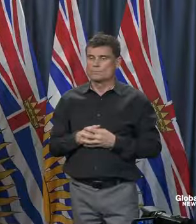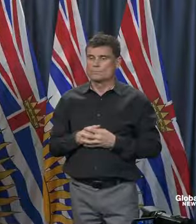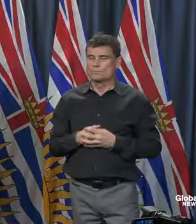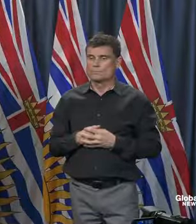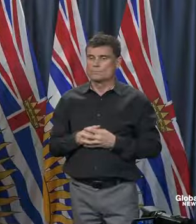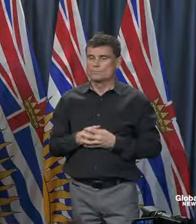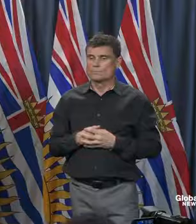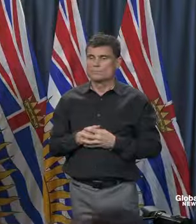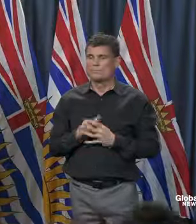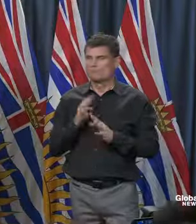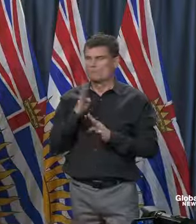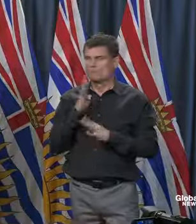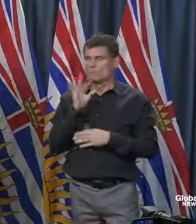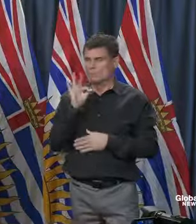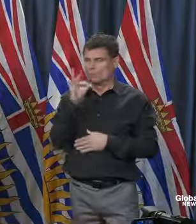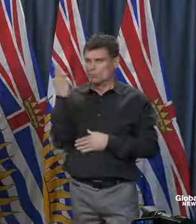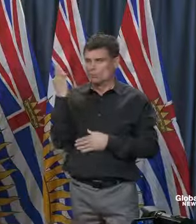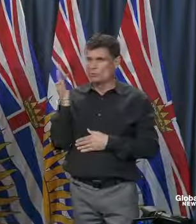faut rester chez